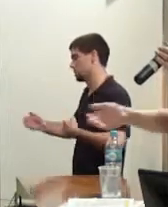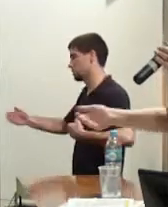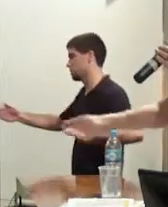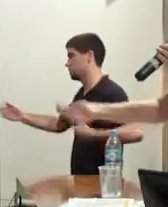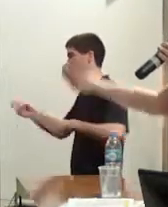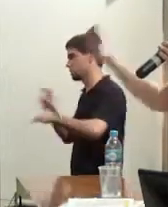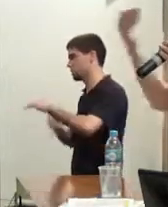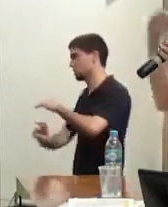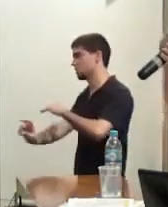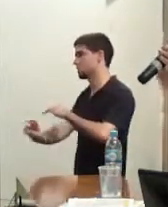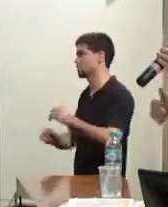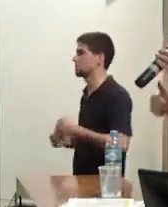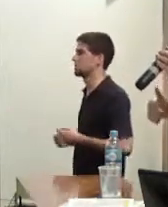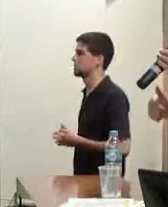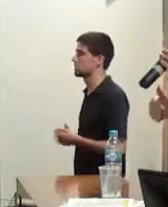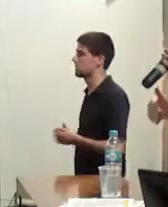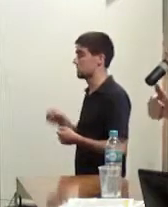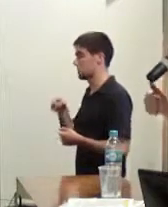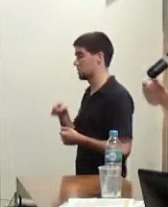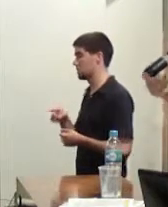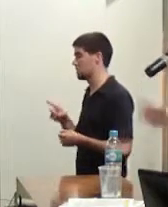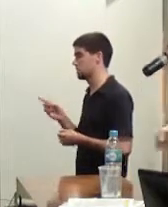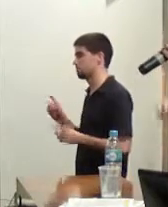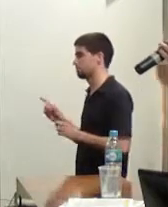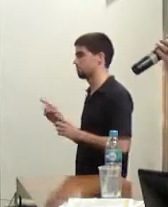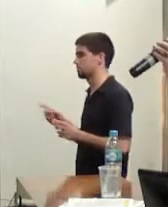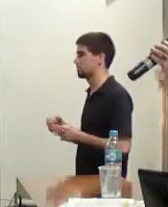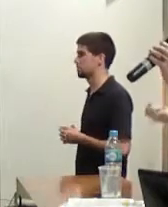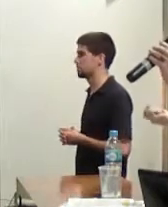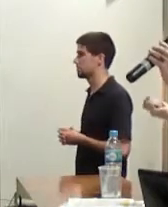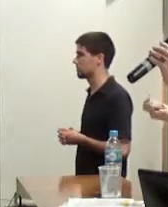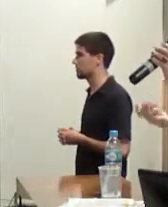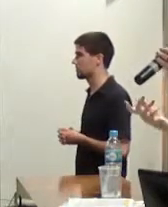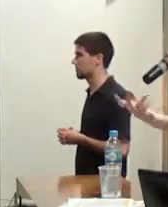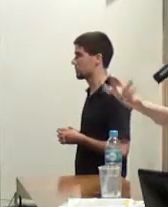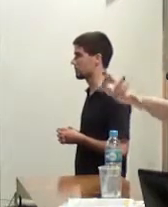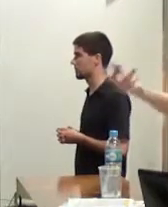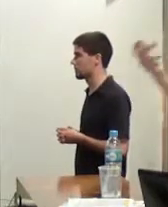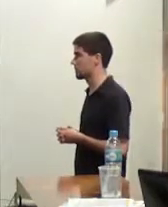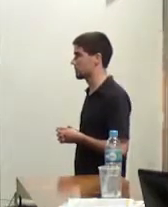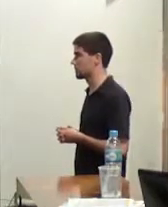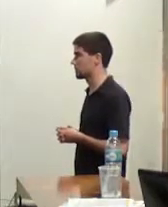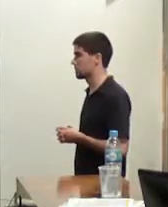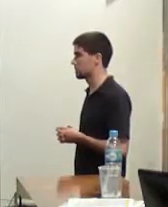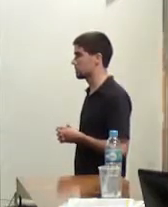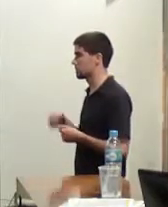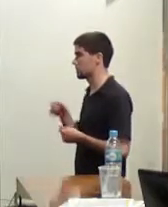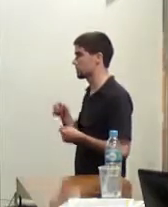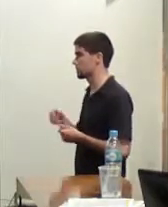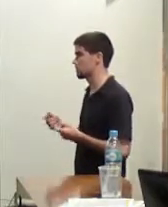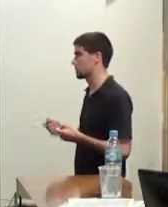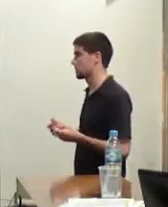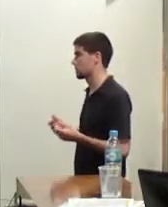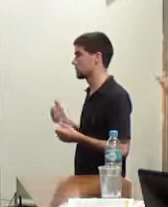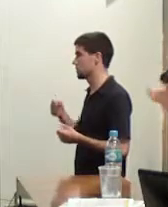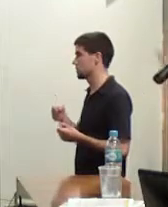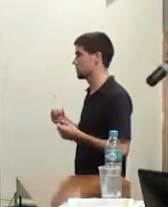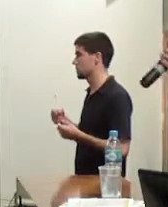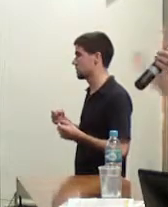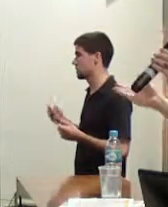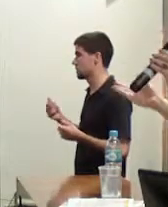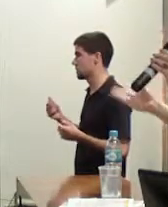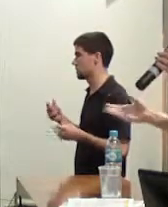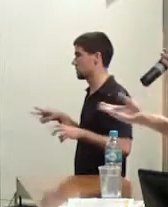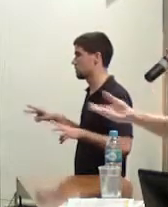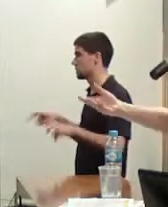y después eso no se efectivizó en la ampliación de línea de subte. Y esos recursos que se tomaron en los